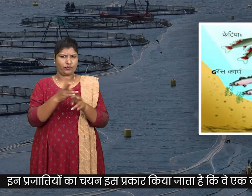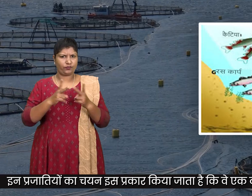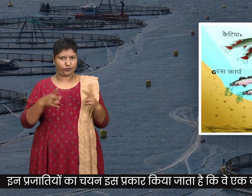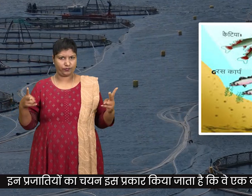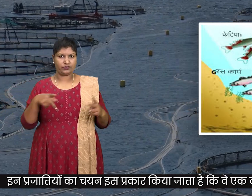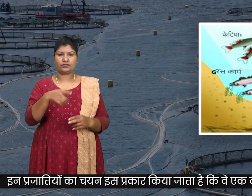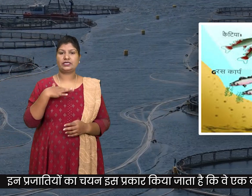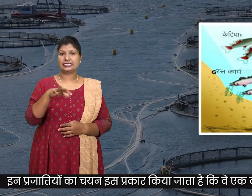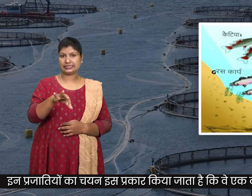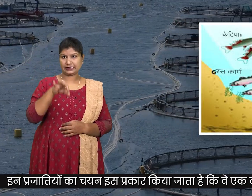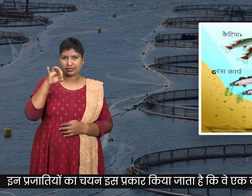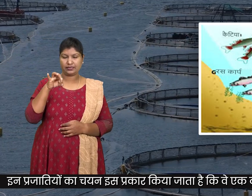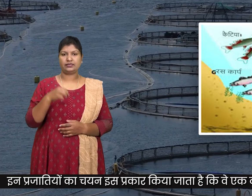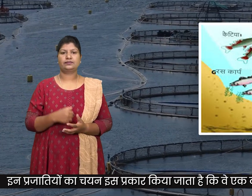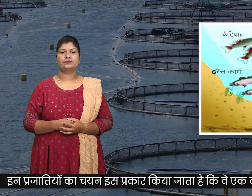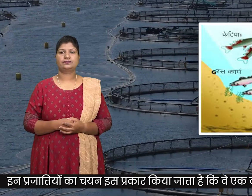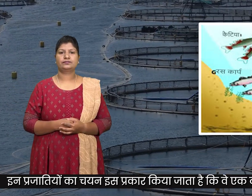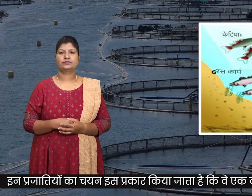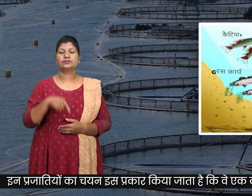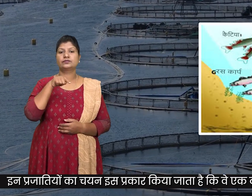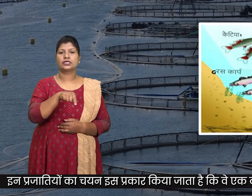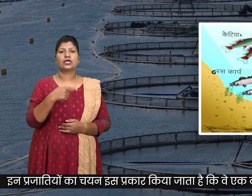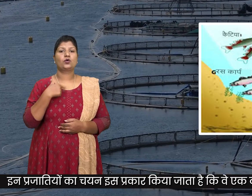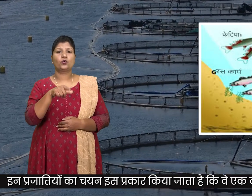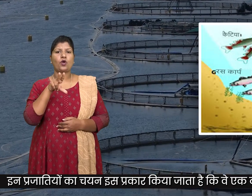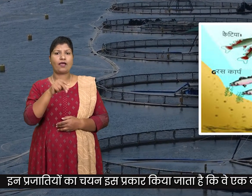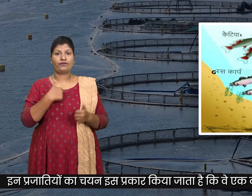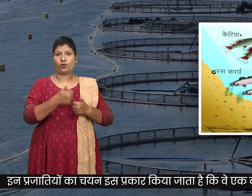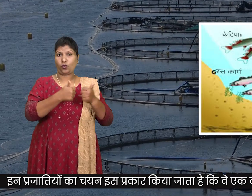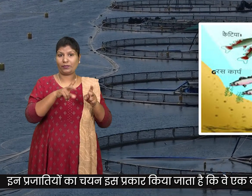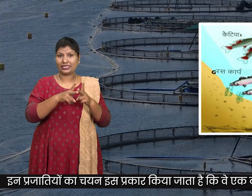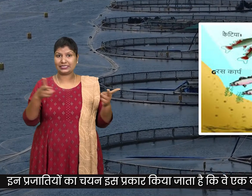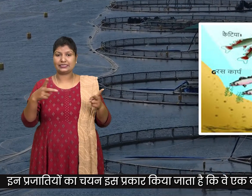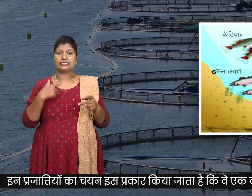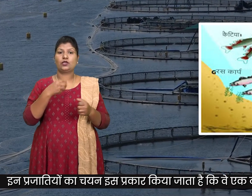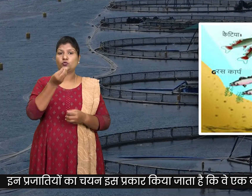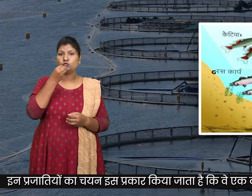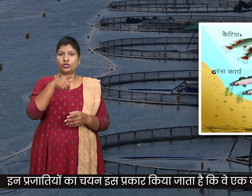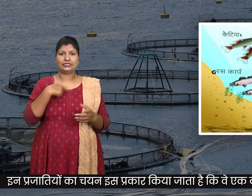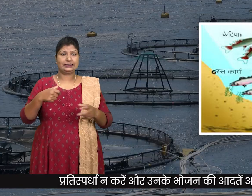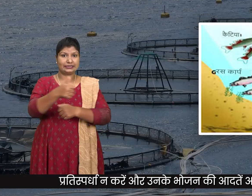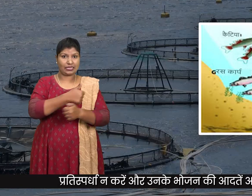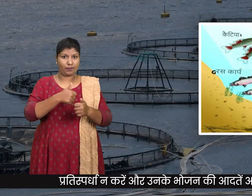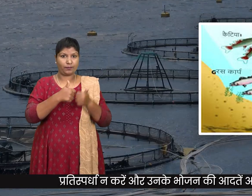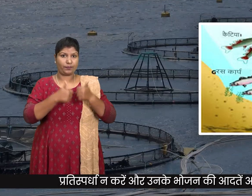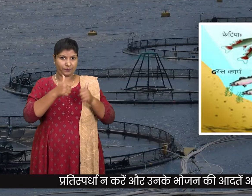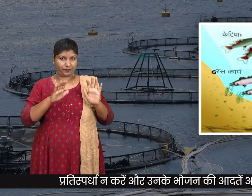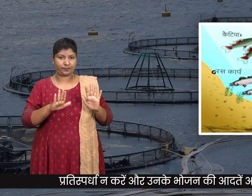प्रकार किया जाता है कि वे एक दूसरे के लिए भोजन के लिए प्रतिस्पर्धा ना करें